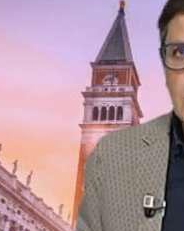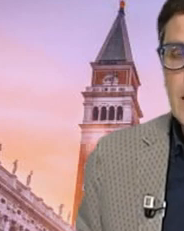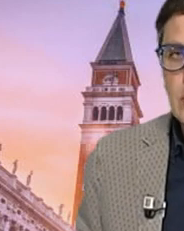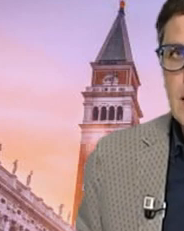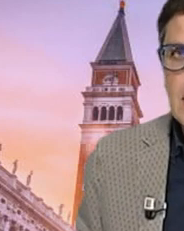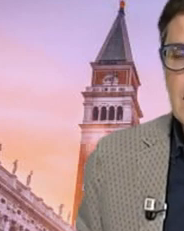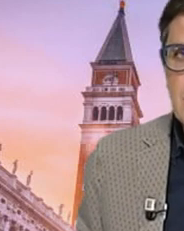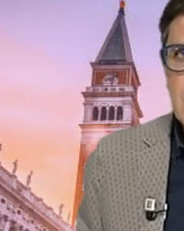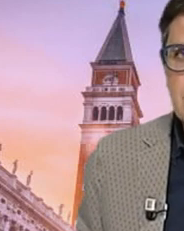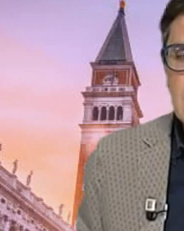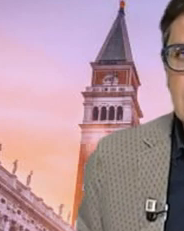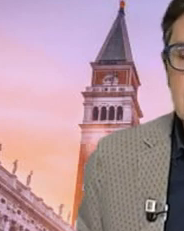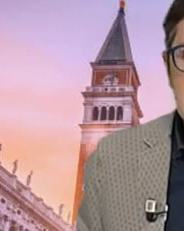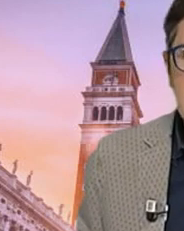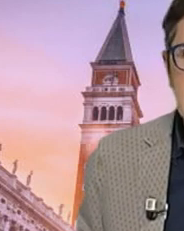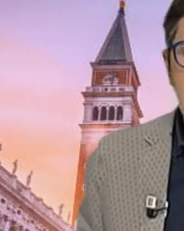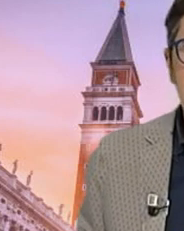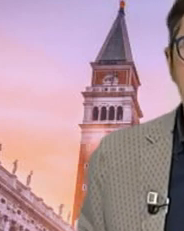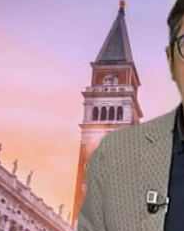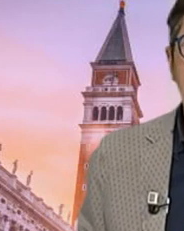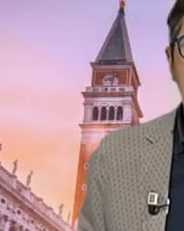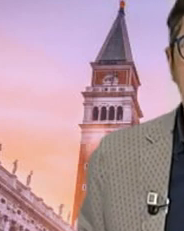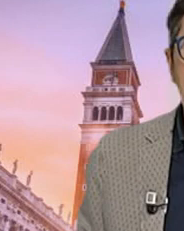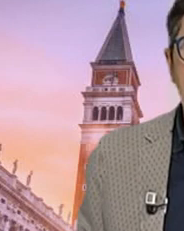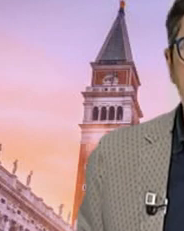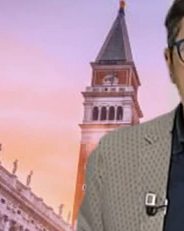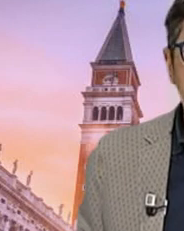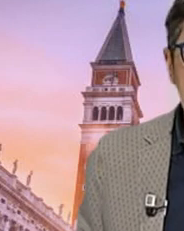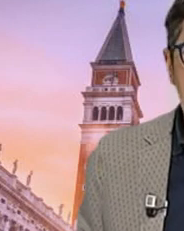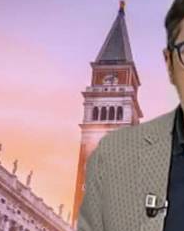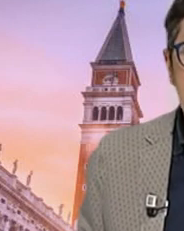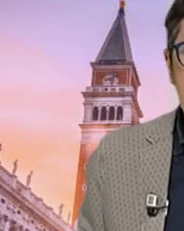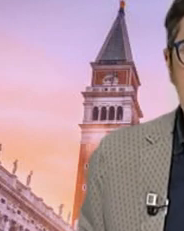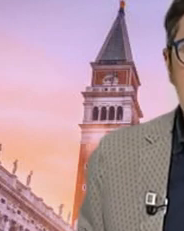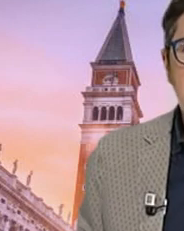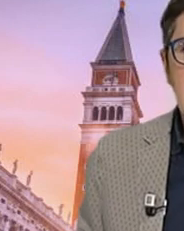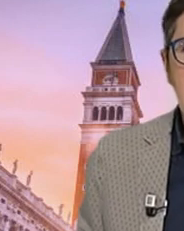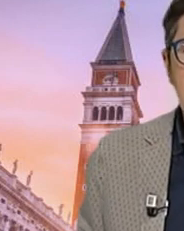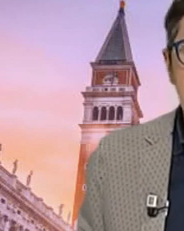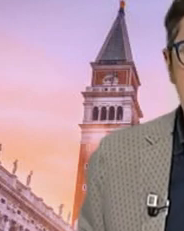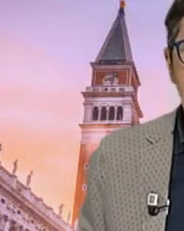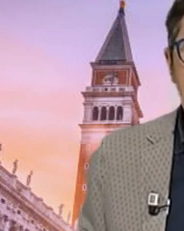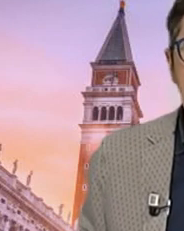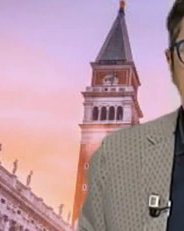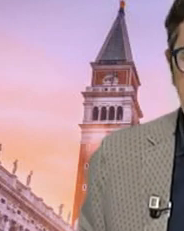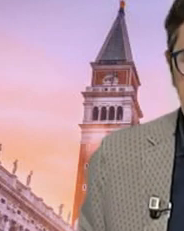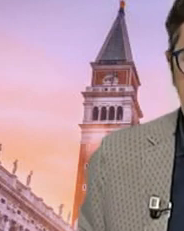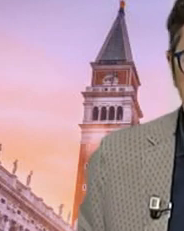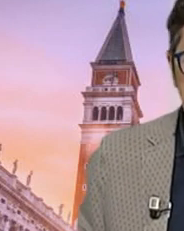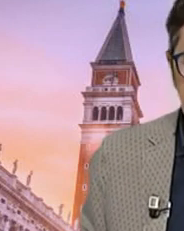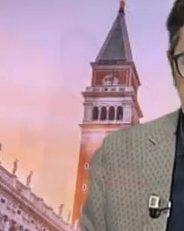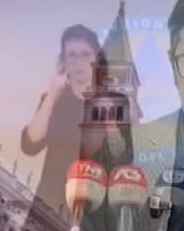tornato anche a richiamare i cittadini all'attenzione nel utilizzare la mascherina e l'igienizzazione delle mani